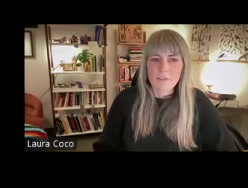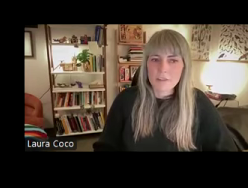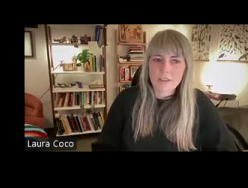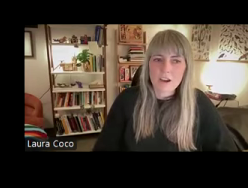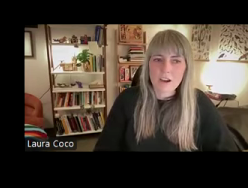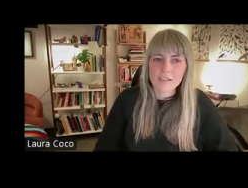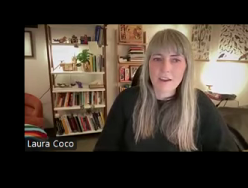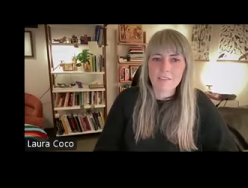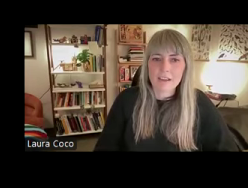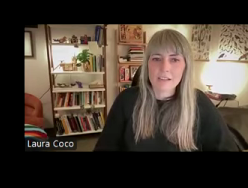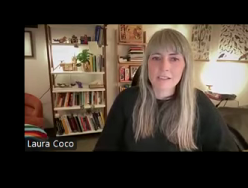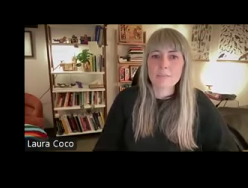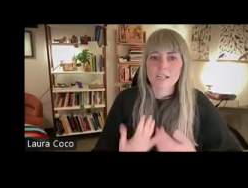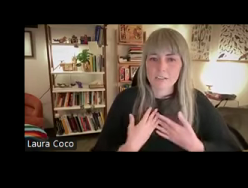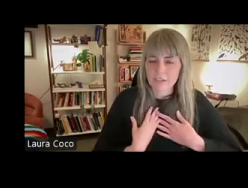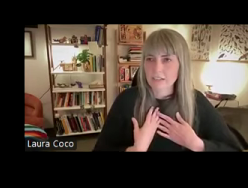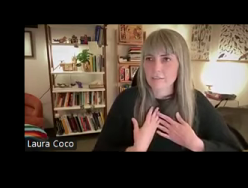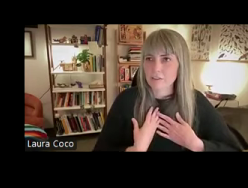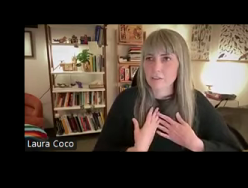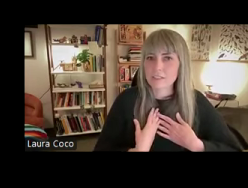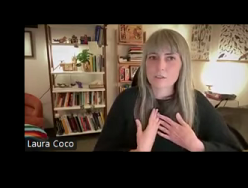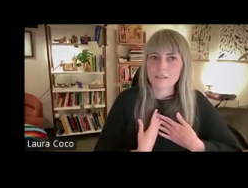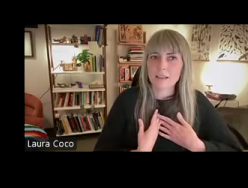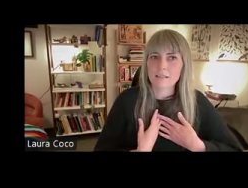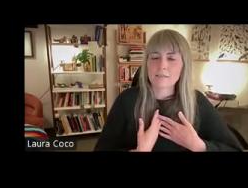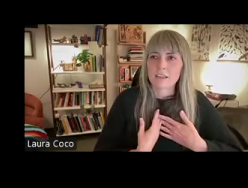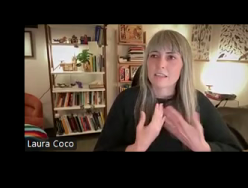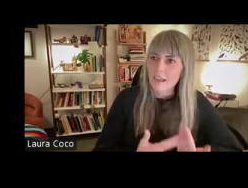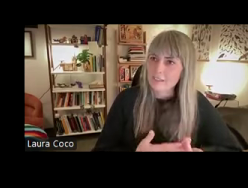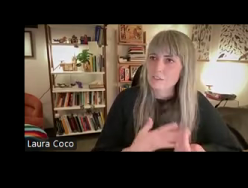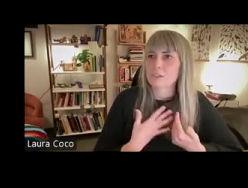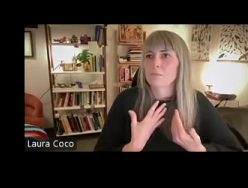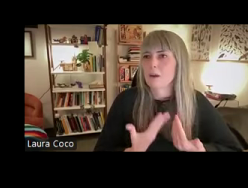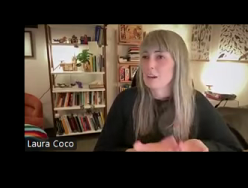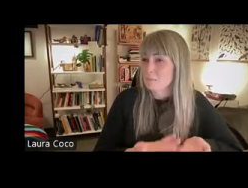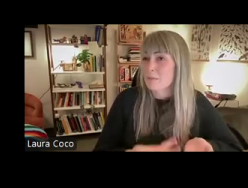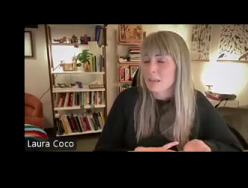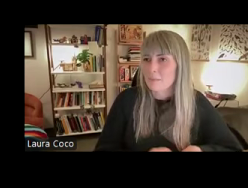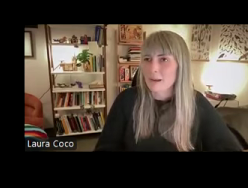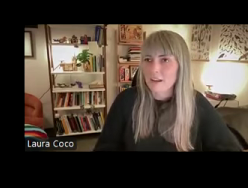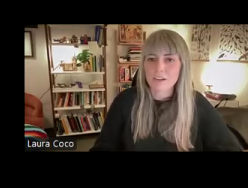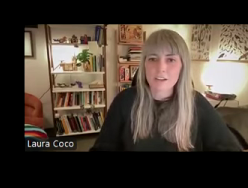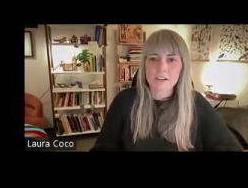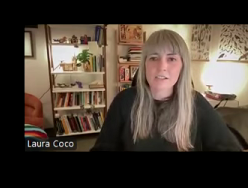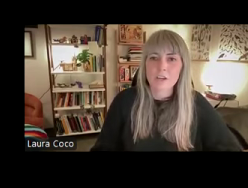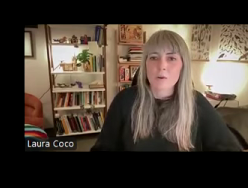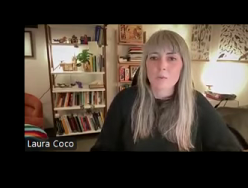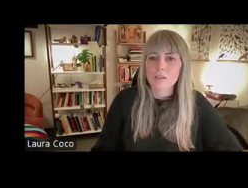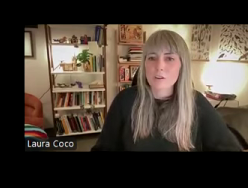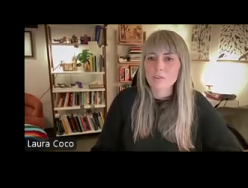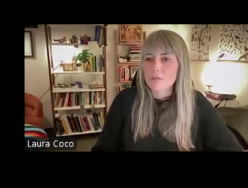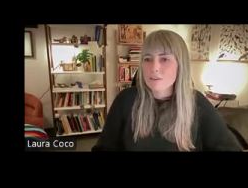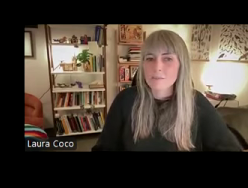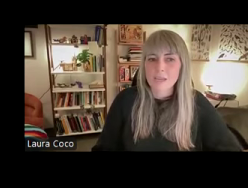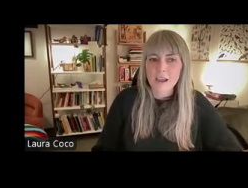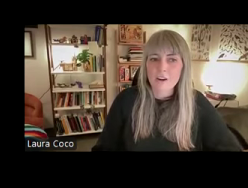And then we found that the odds Y of luego having descubrimos subjective hearing que difficulties, a so pesar de saying estar sujetos a yes dificultades de or audición, maybe I might have no, hearing loss, was